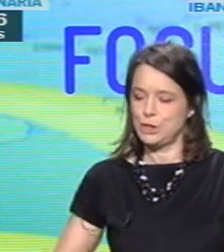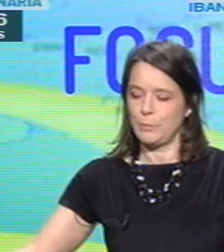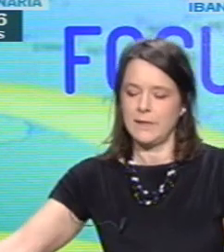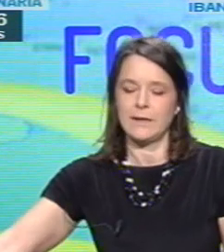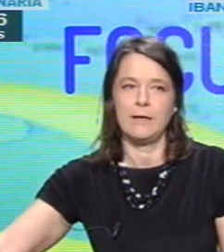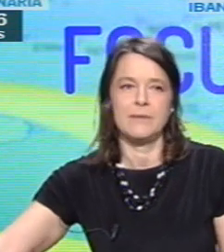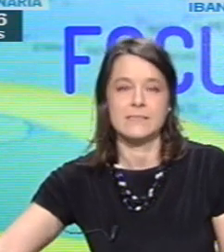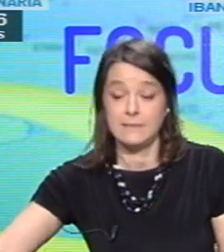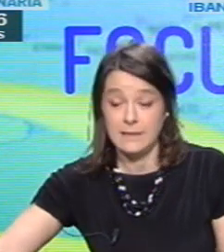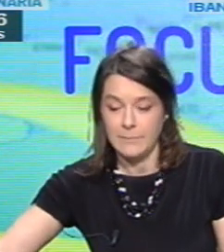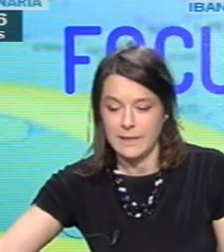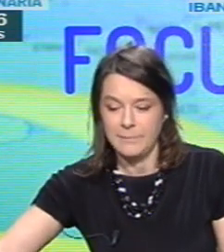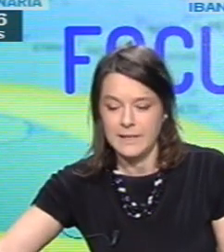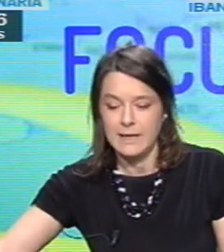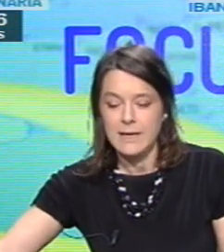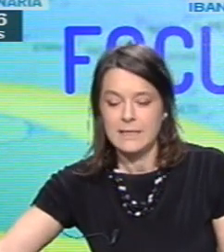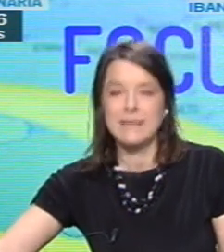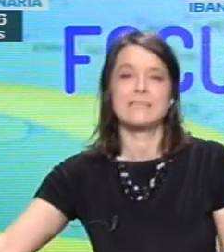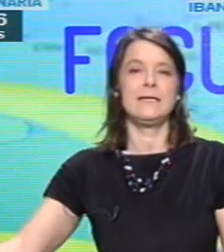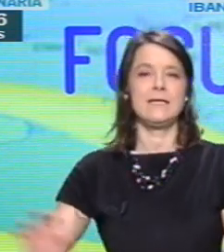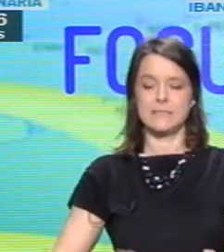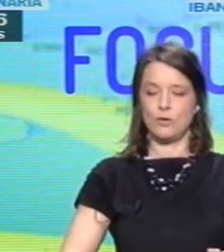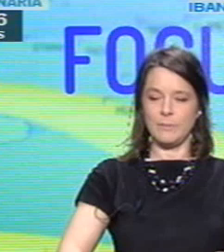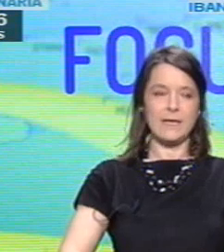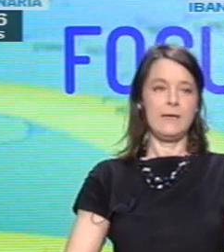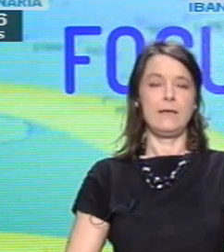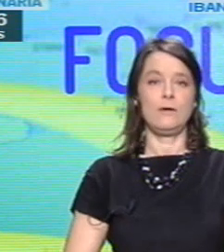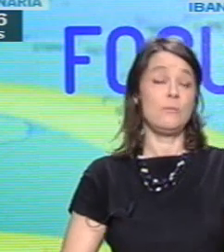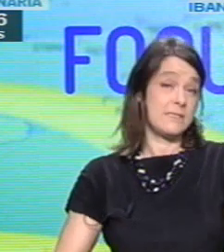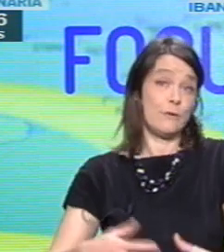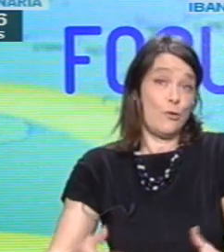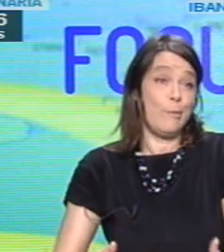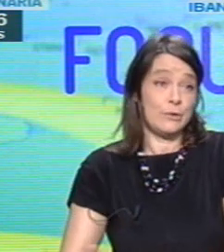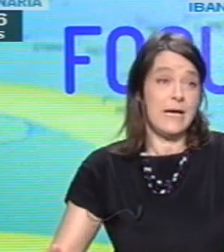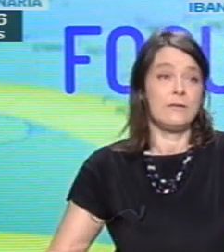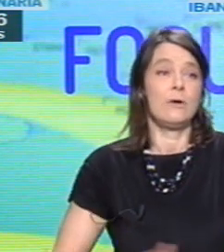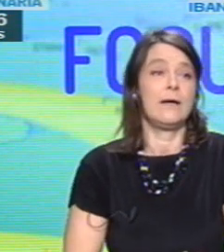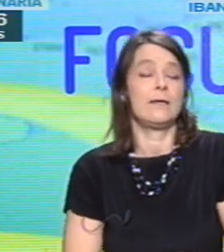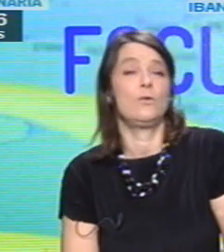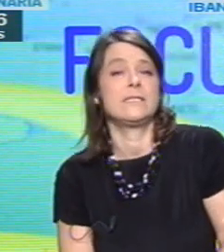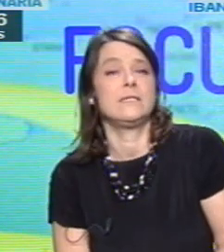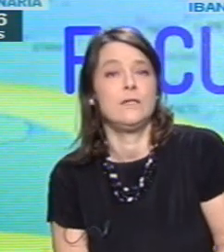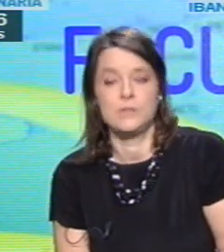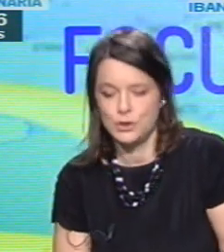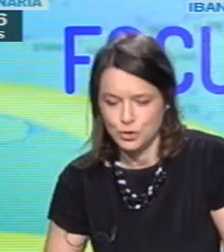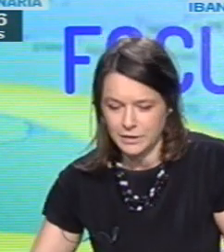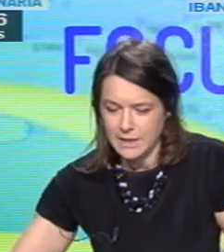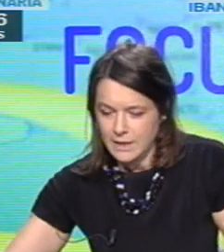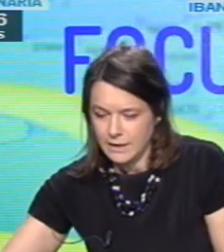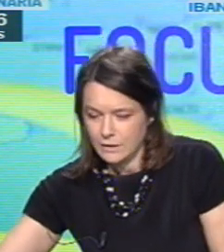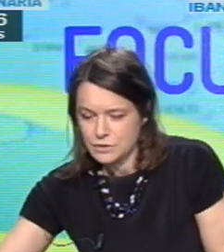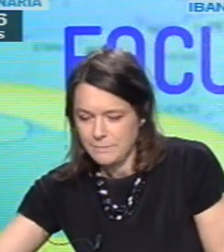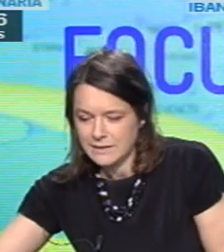un giro per sentire, per capire i bassanesi come si stanno comportando anche in questi